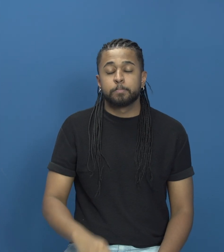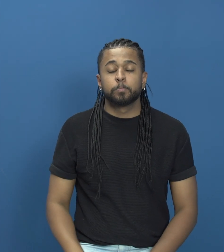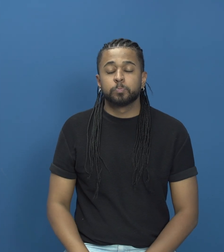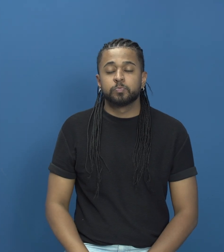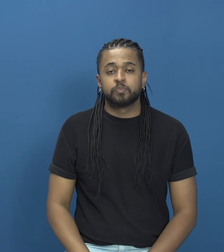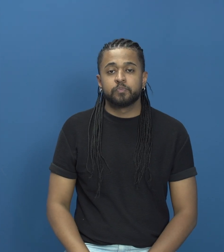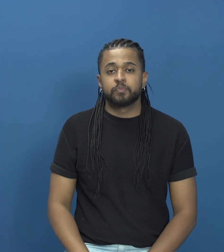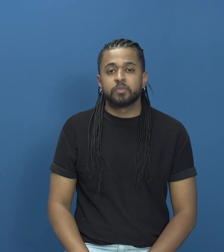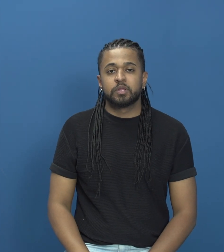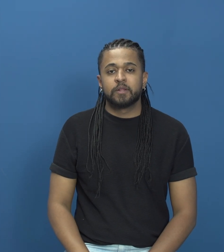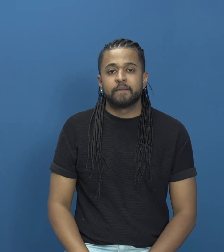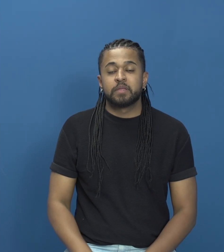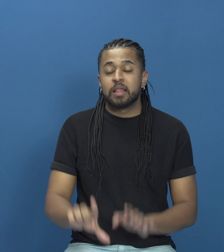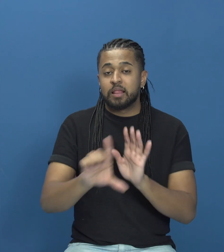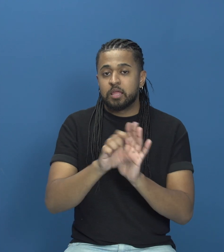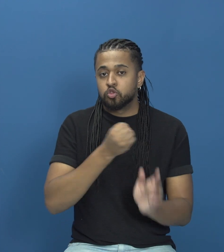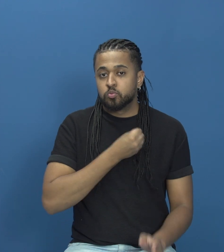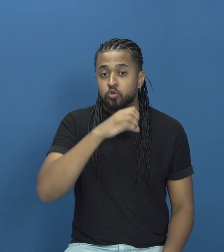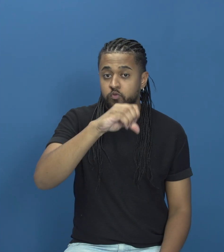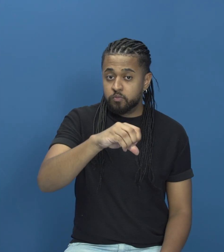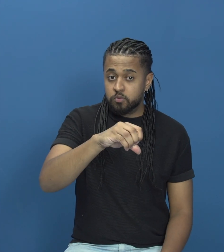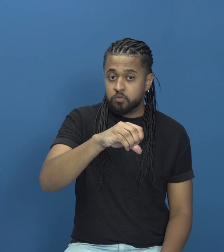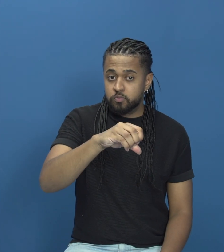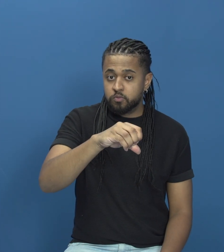LDB, abre parênteses, Lei número